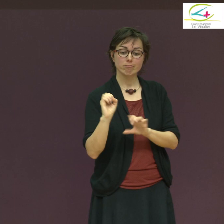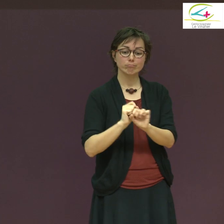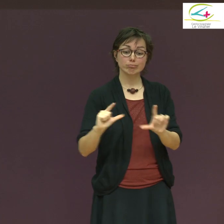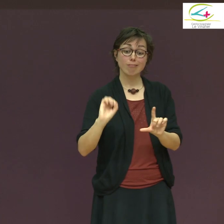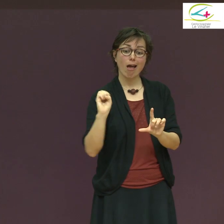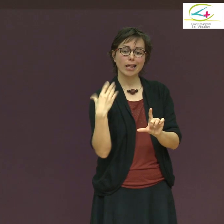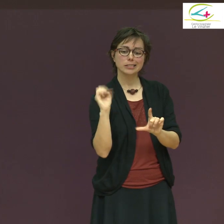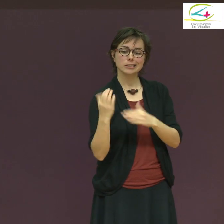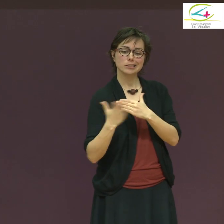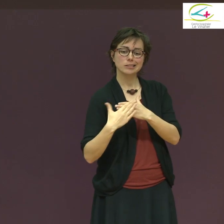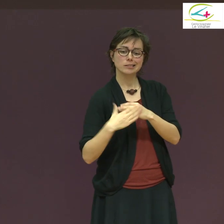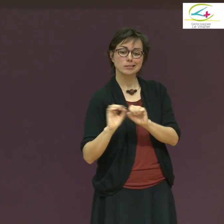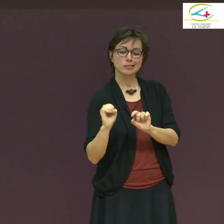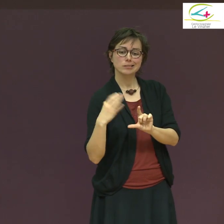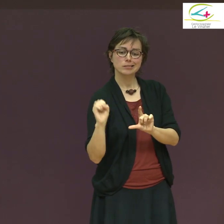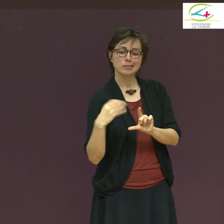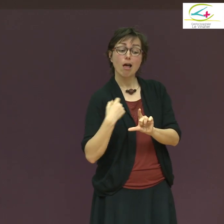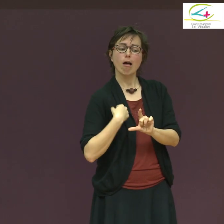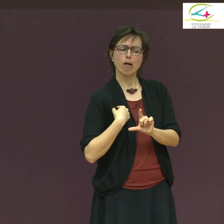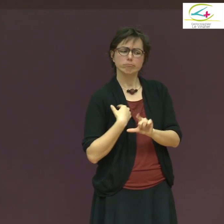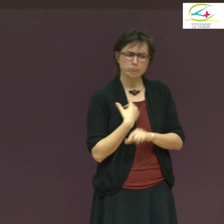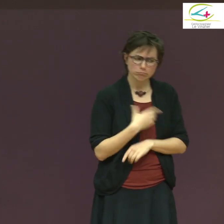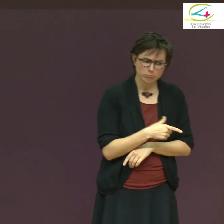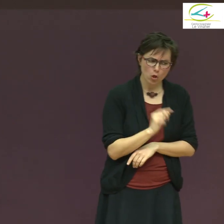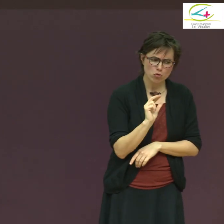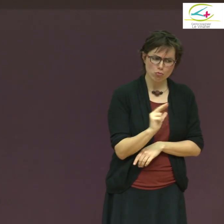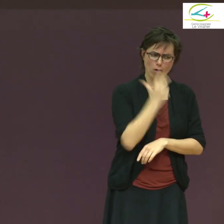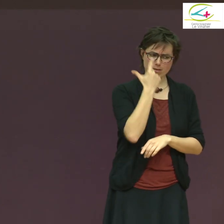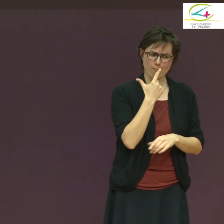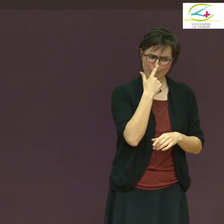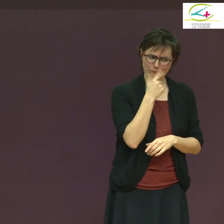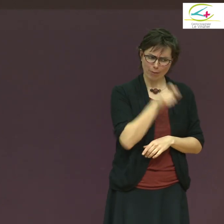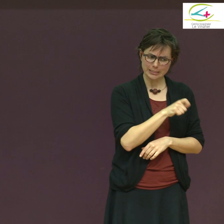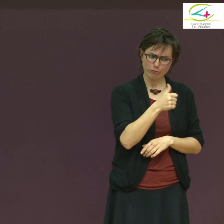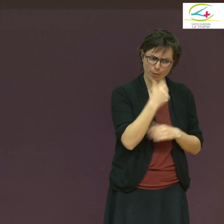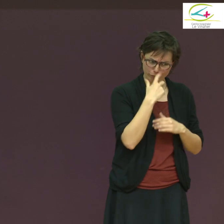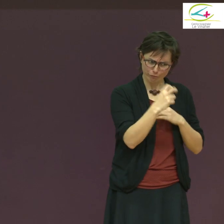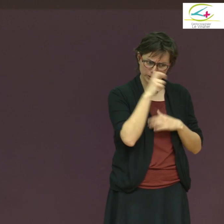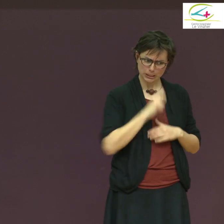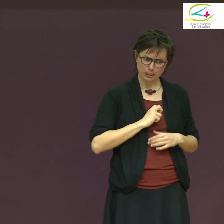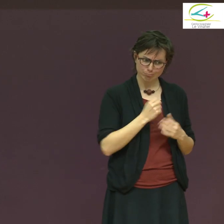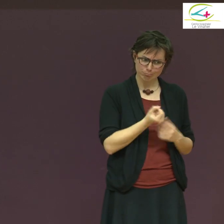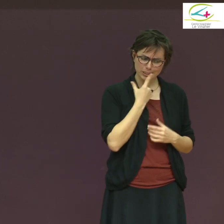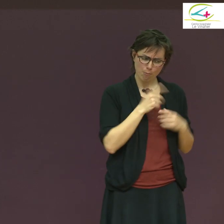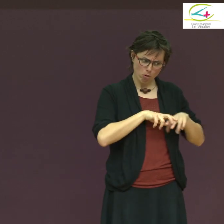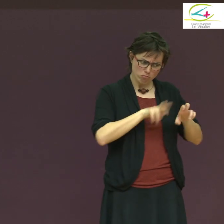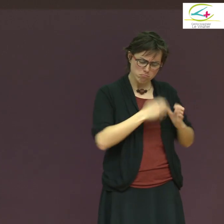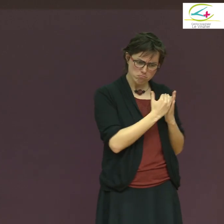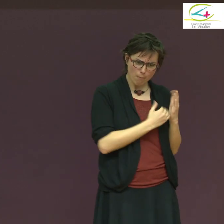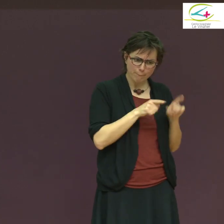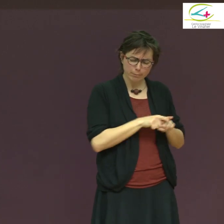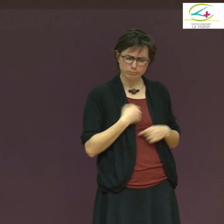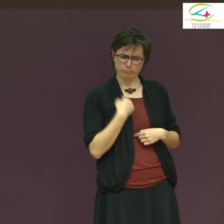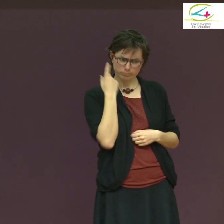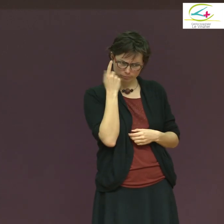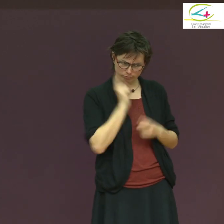les logiciels des pharmacies qui permettent de dire attendez, si on fait la troisième pharmacie, vous arrivez avec la même ordonnance. Hein. Ou